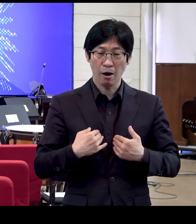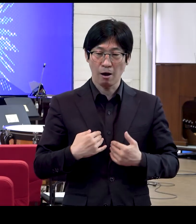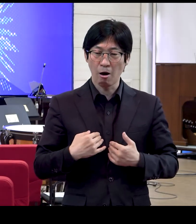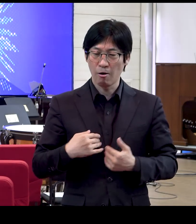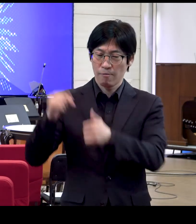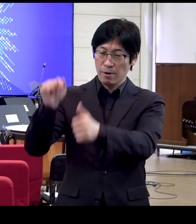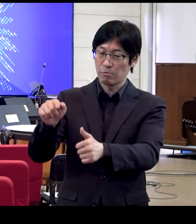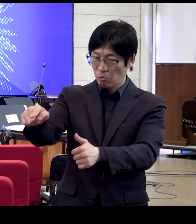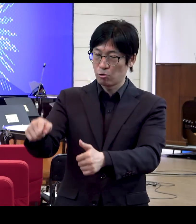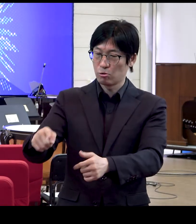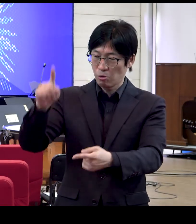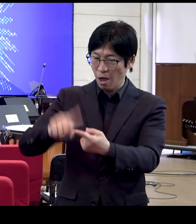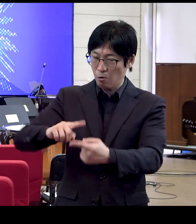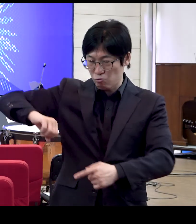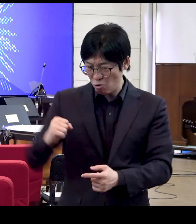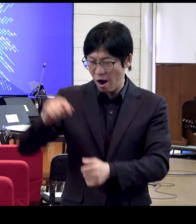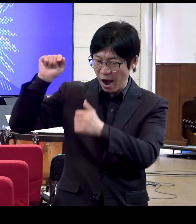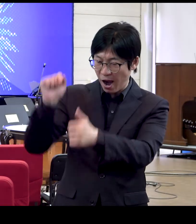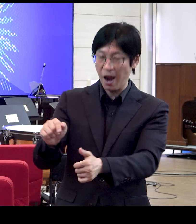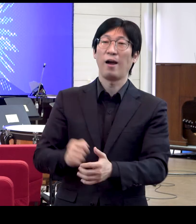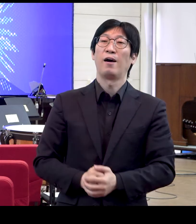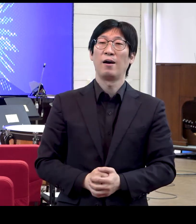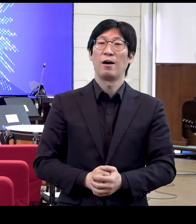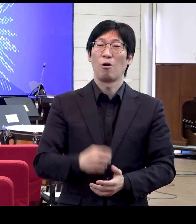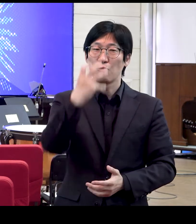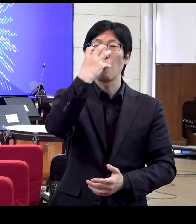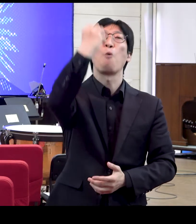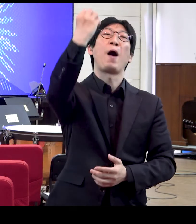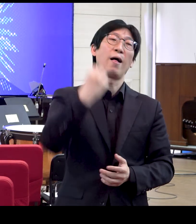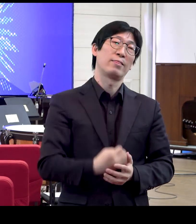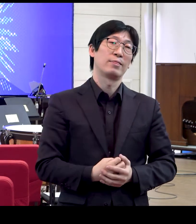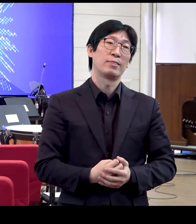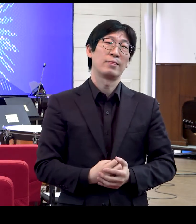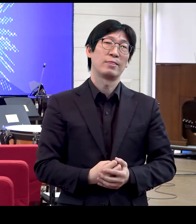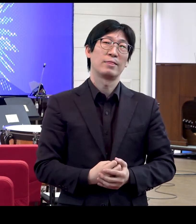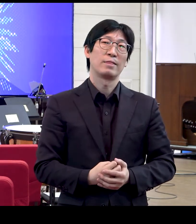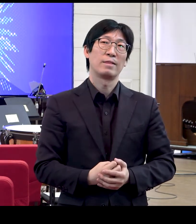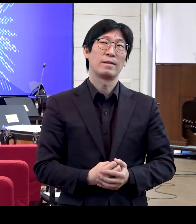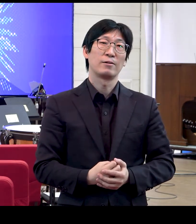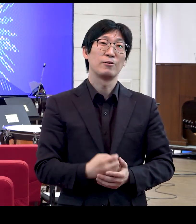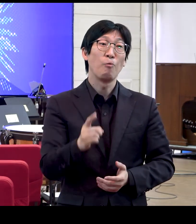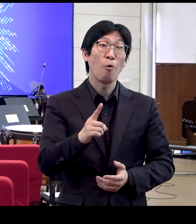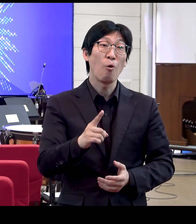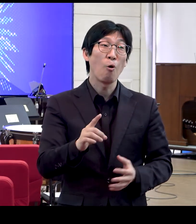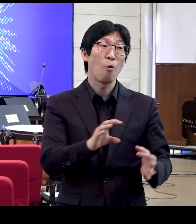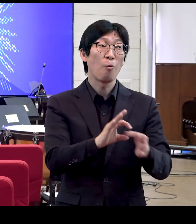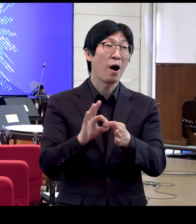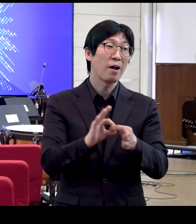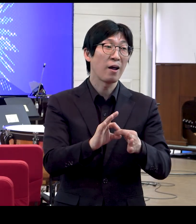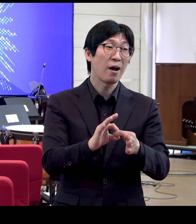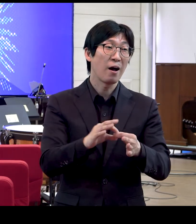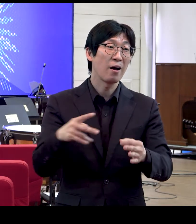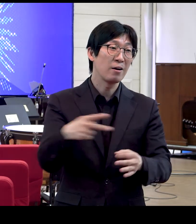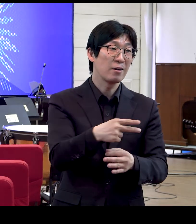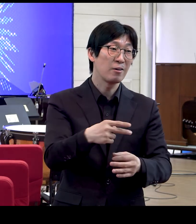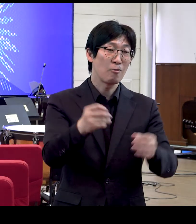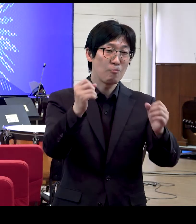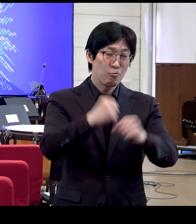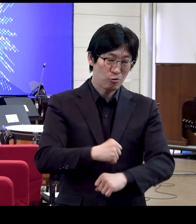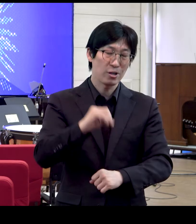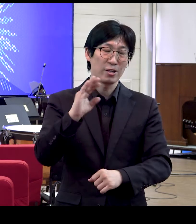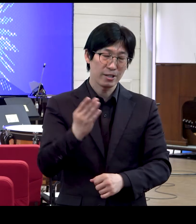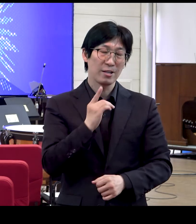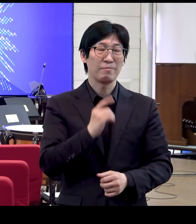모든 지시와 판단을 따라야 한다고 하는 이런 어떤 교만이 모든 관계를 다 망가뜨리는 거예요.